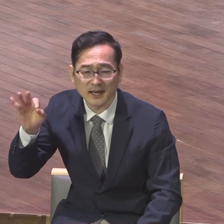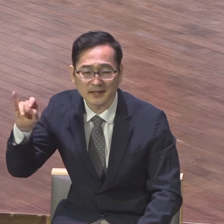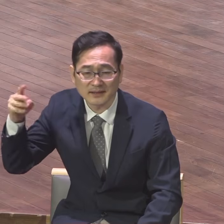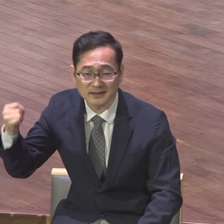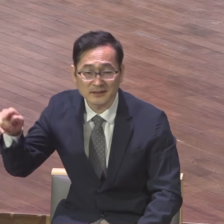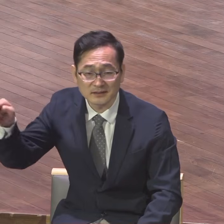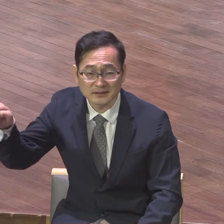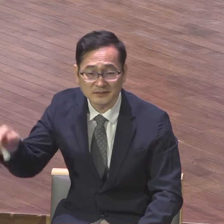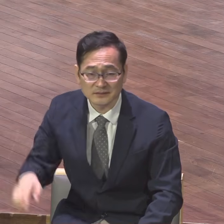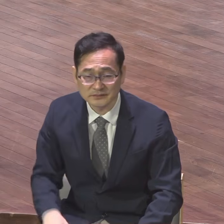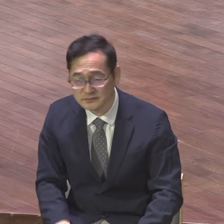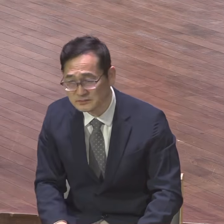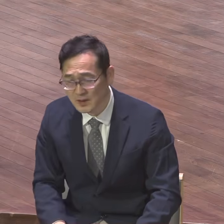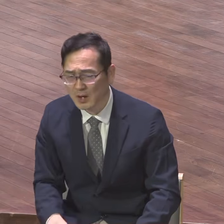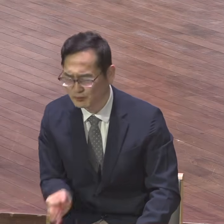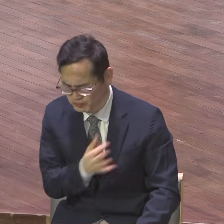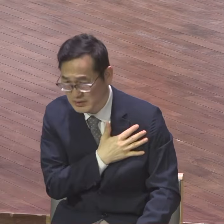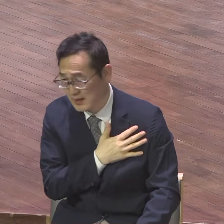엄청나게 잘 삽니다.